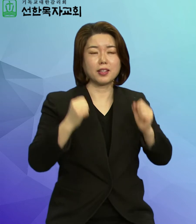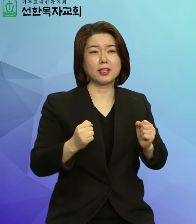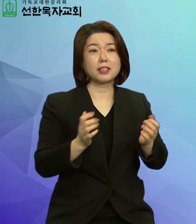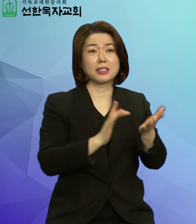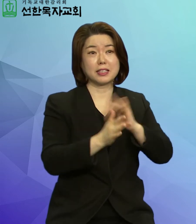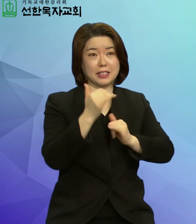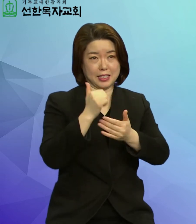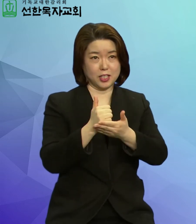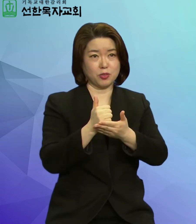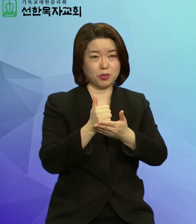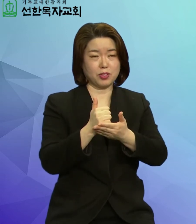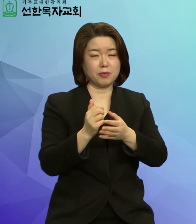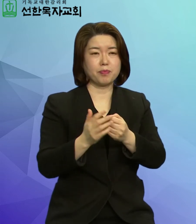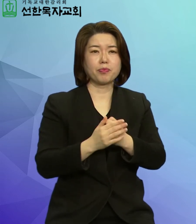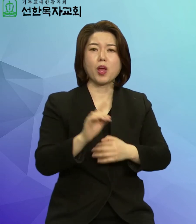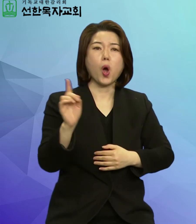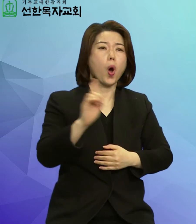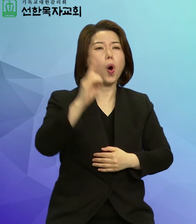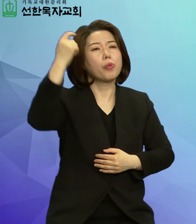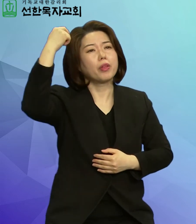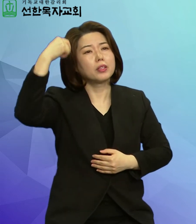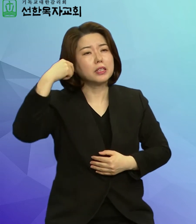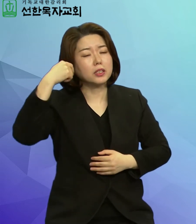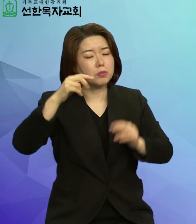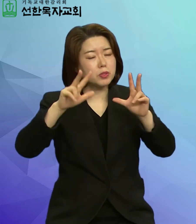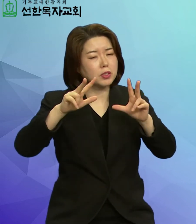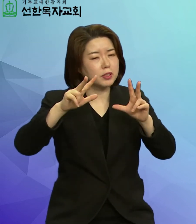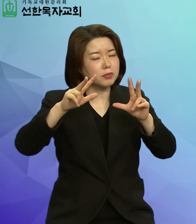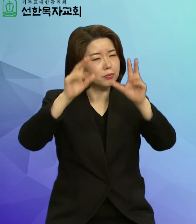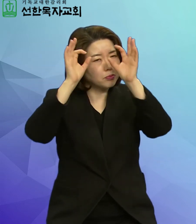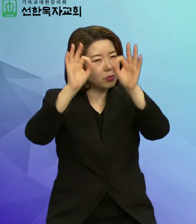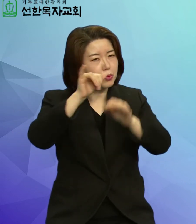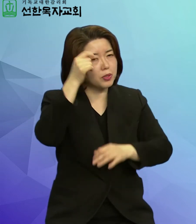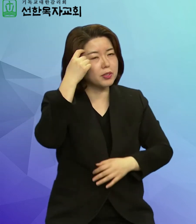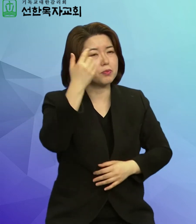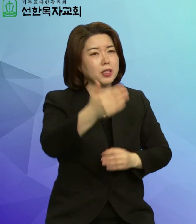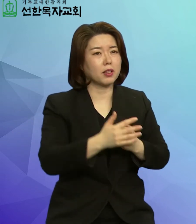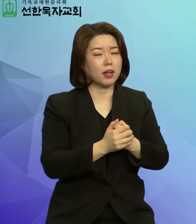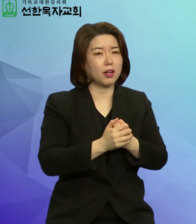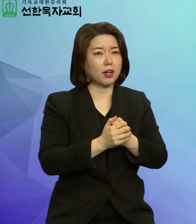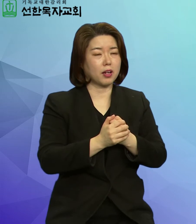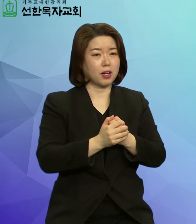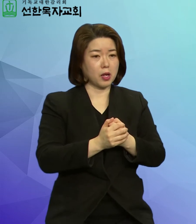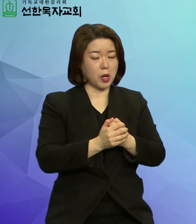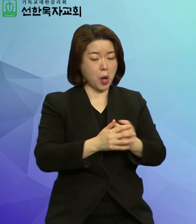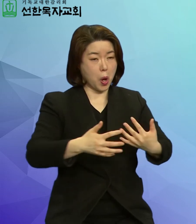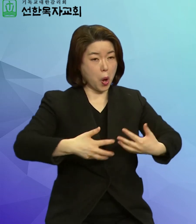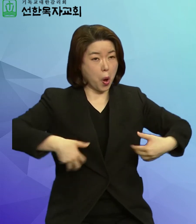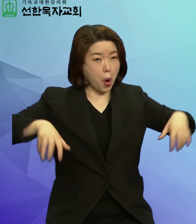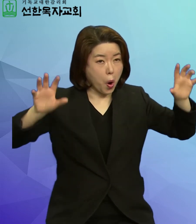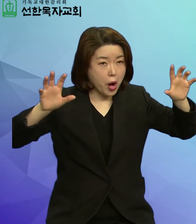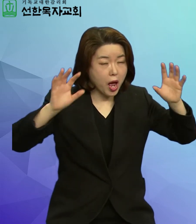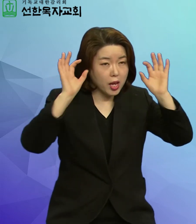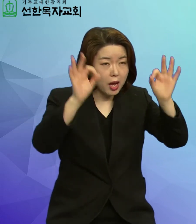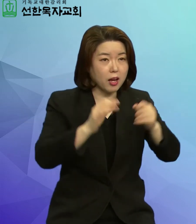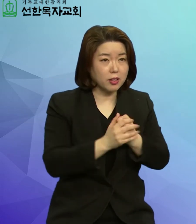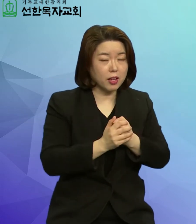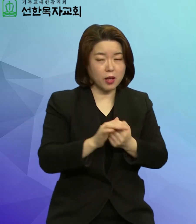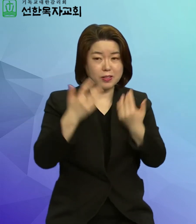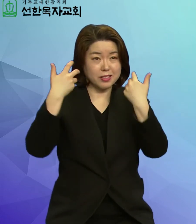안에 계신 예수님, 그 예수님을 어떤 느낌으로 지금 받으세요? 호랑이를 만난 것